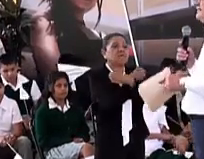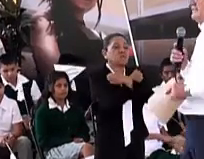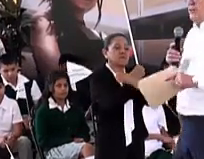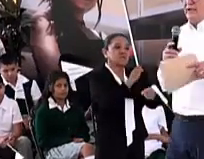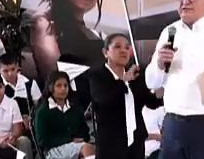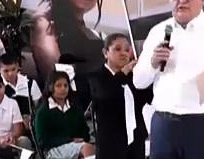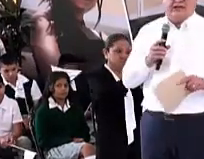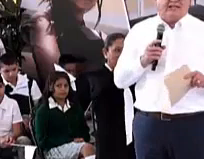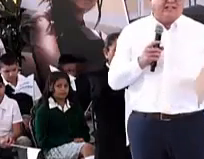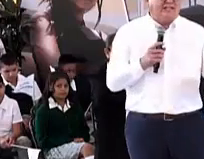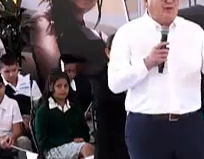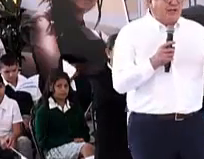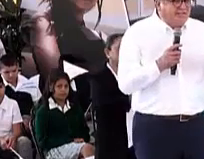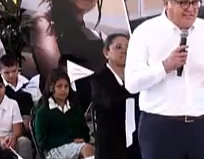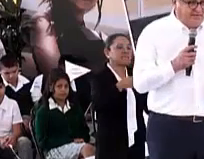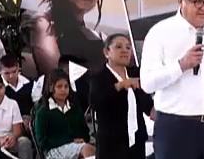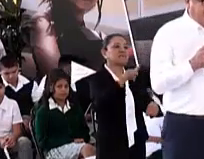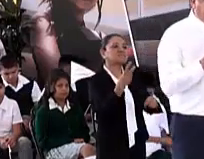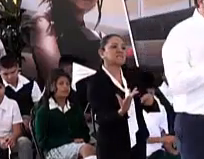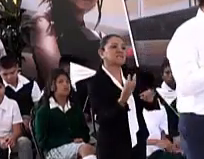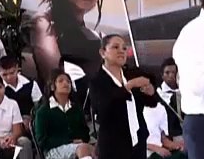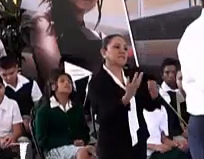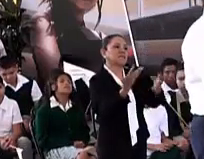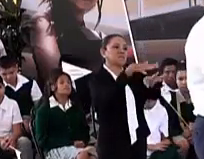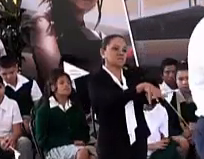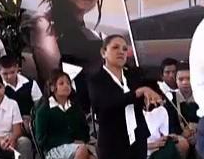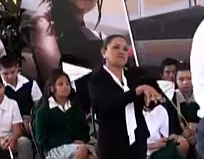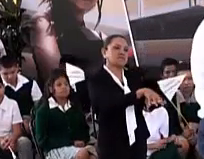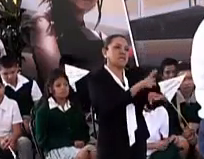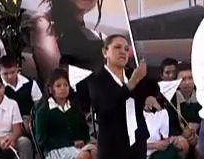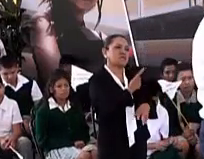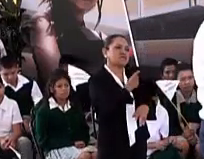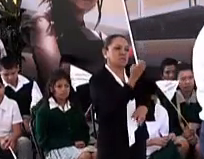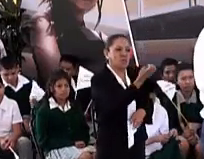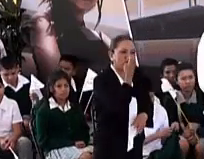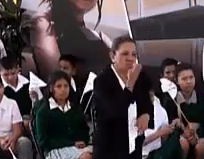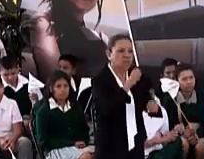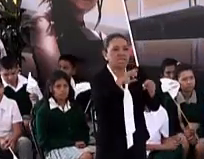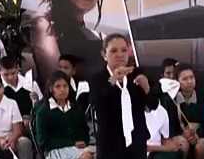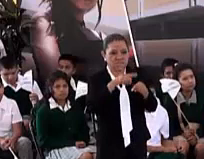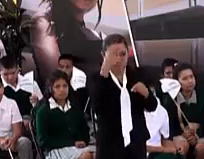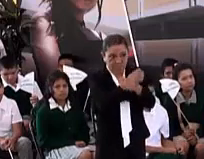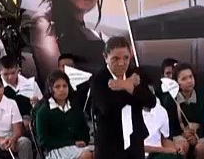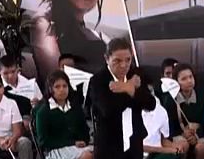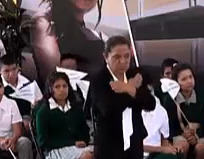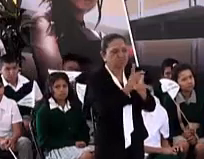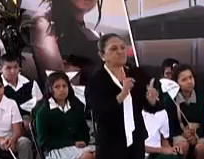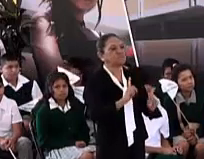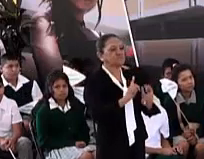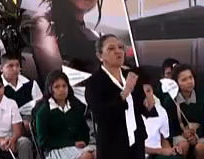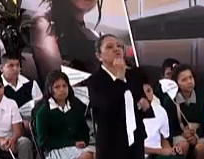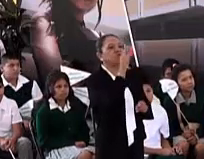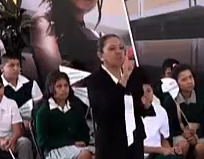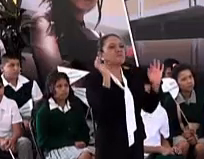porque esta es la educación que hay que hacer incluyente. No solamente escuelas especiales para educación especial,